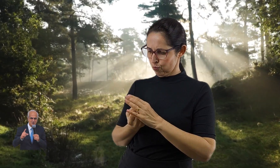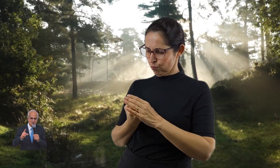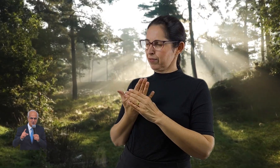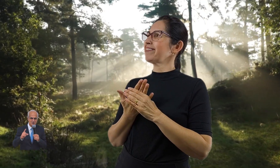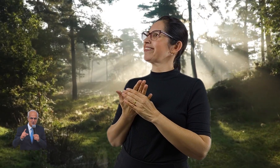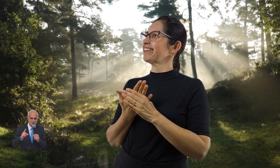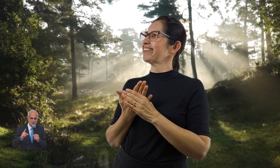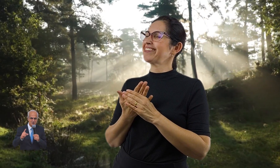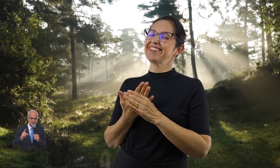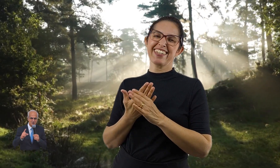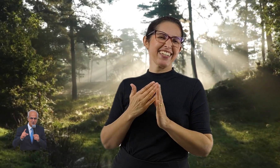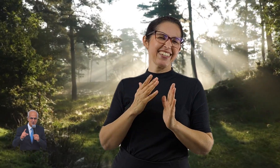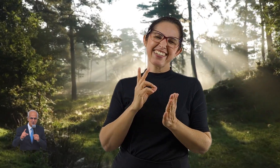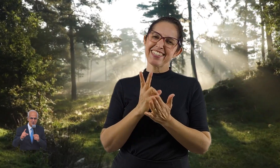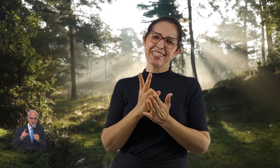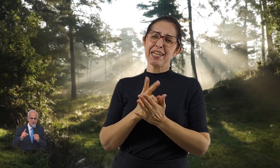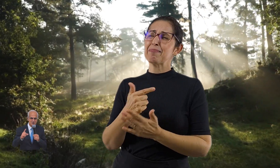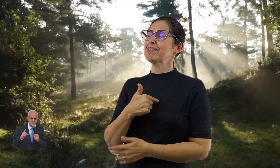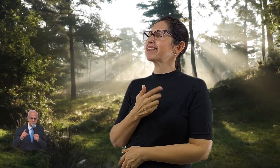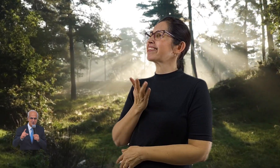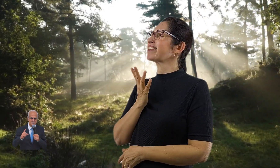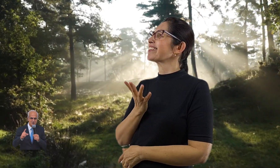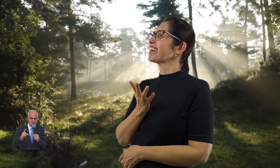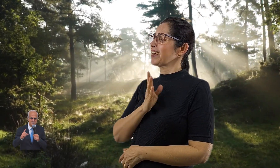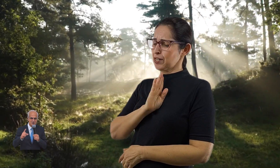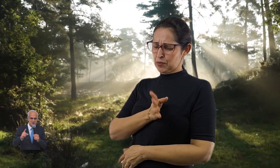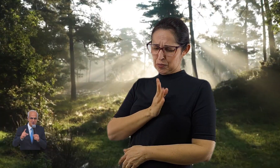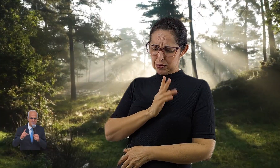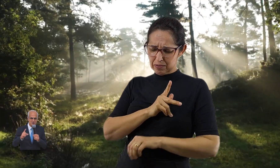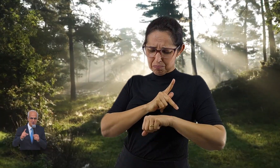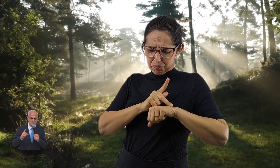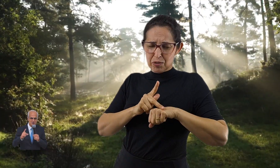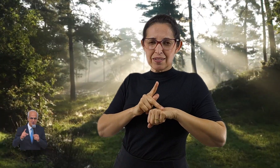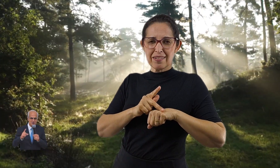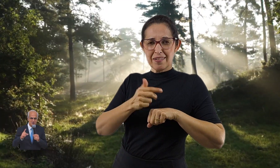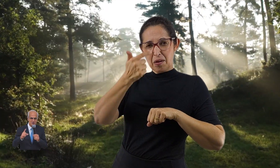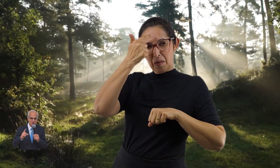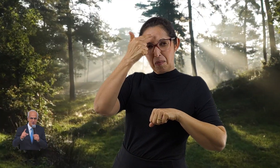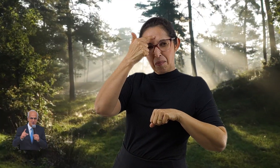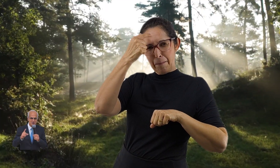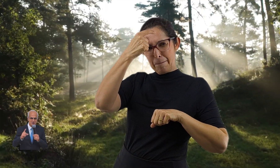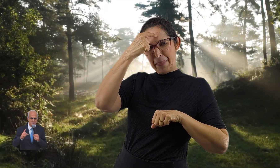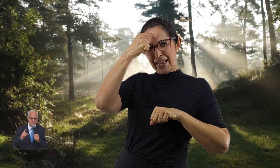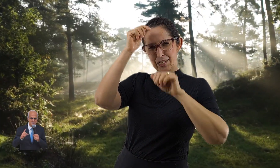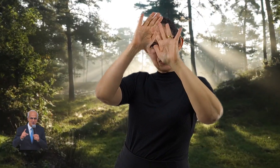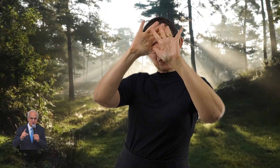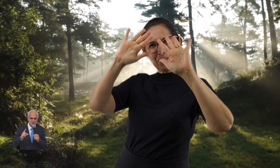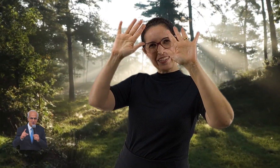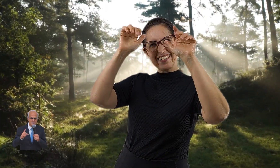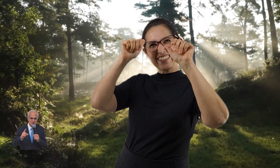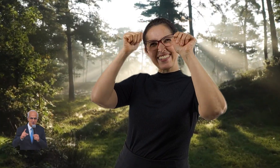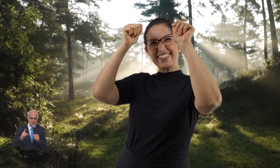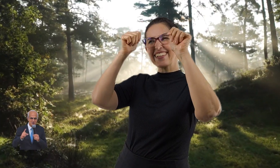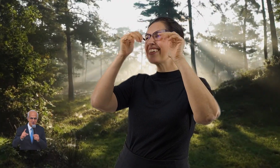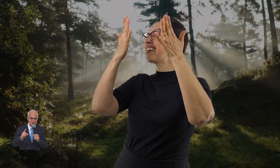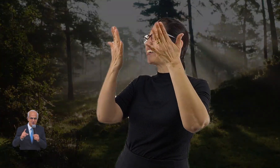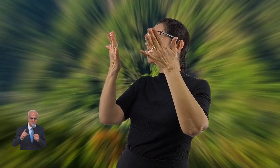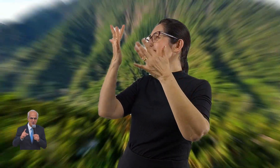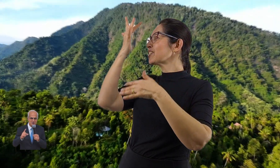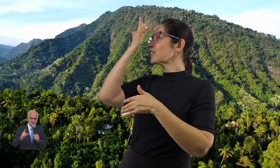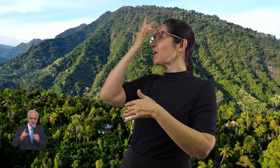Senhor. Eu quero um coração puro, eu não quero uma mente contaminada, mas cria, opera. Tira, Senhor, o ressentimento,